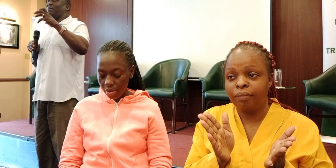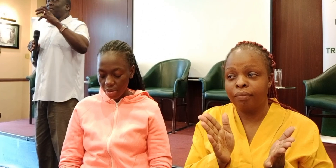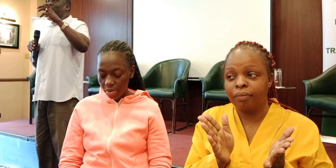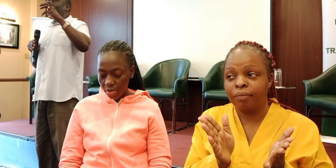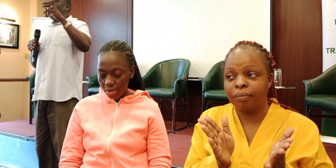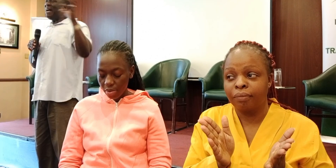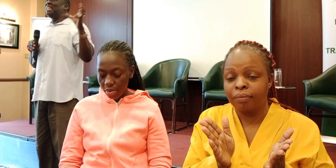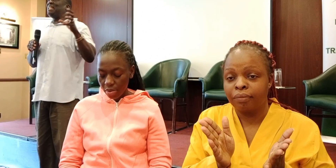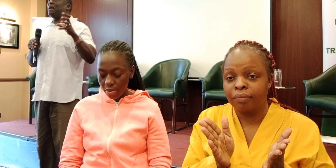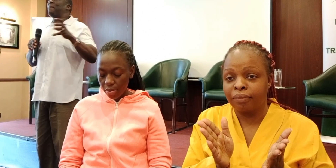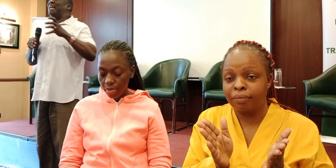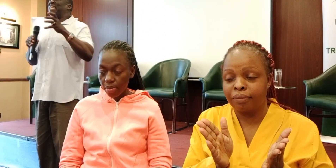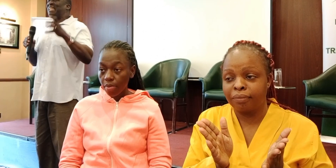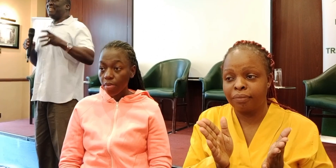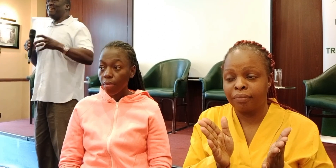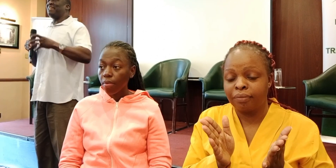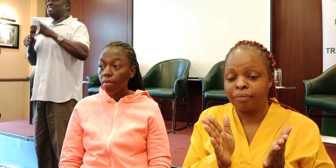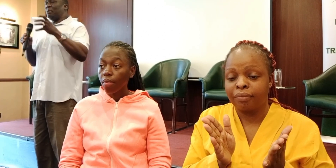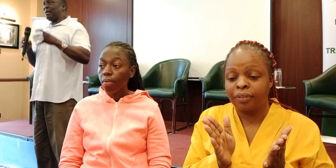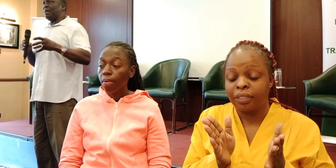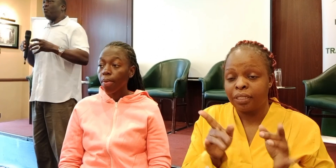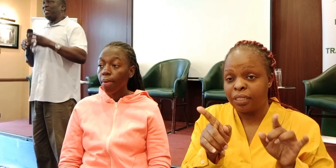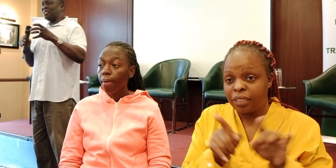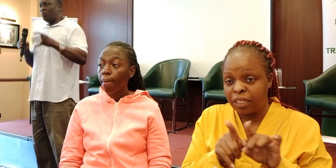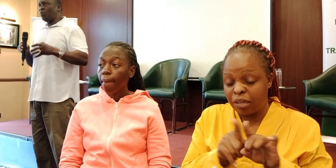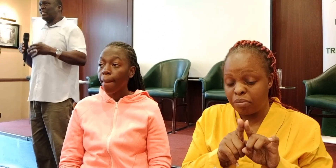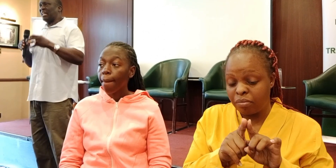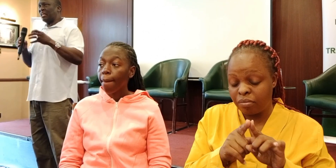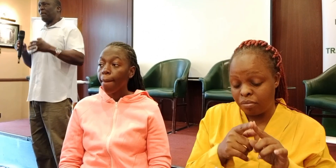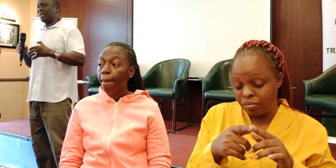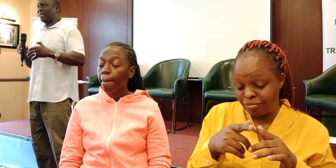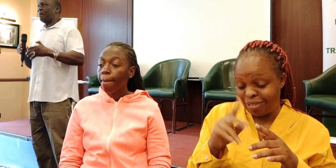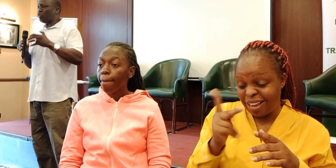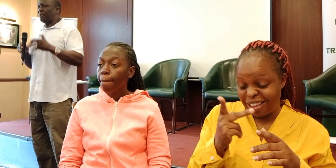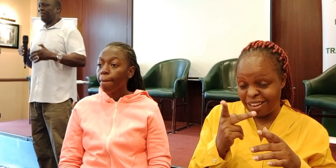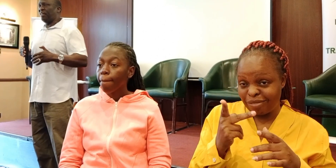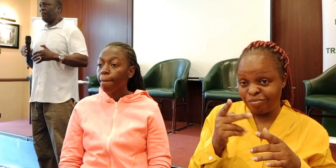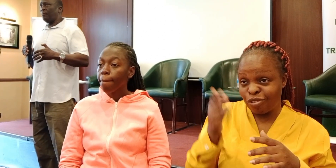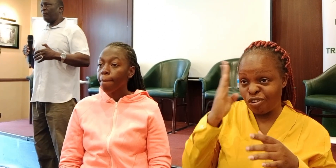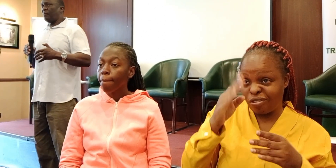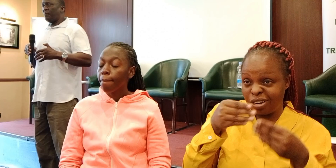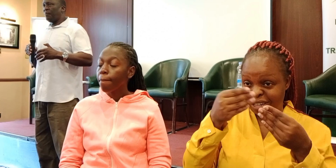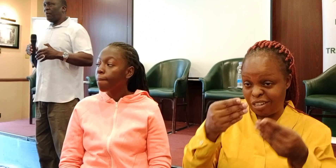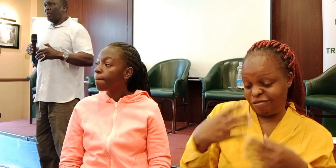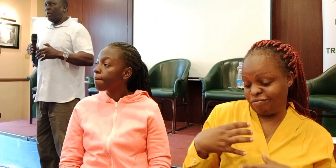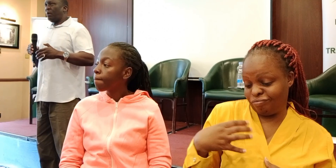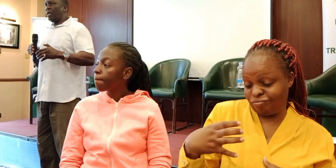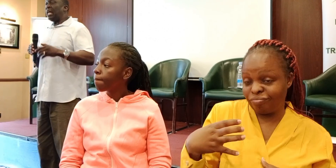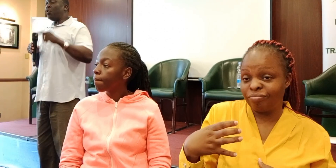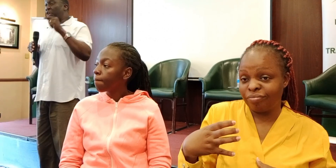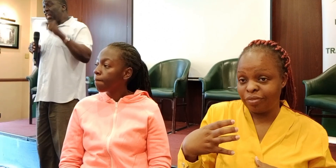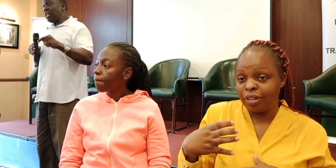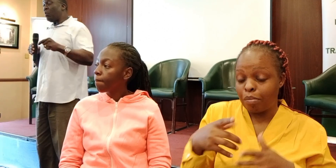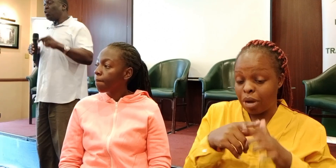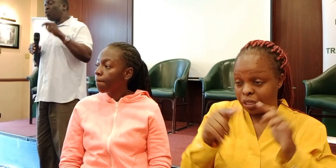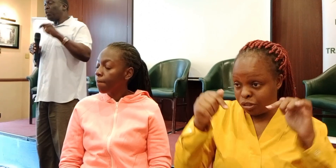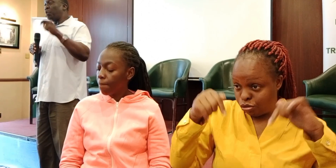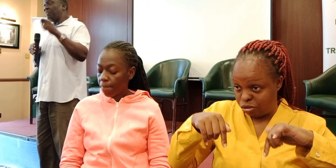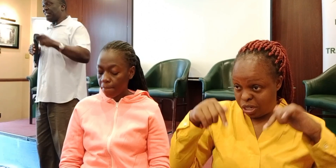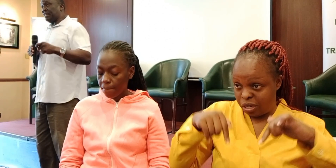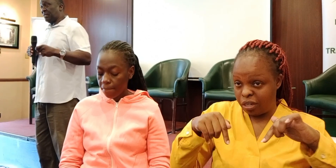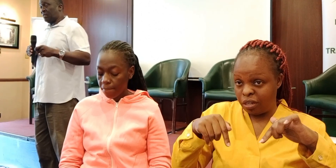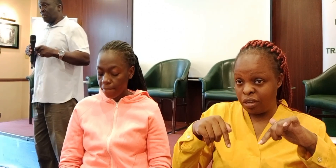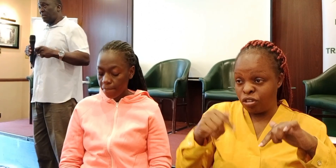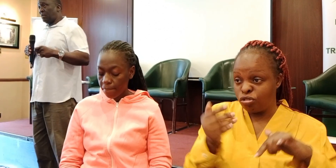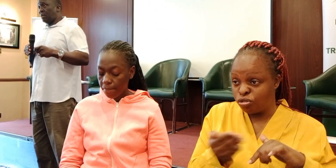Kwamba mbali na mali na rasilimali ambayo Mwenyezi Mungu katika hekima yake ametukabidhi, leo hii watoto wetu